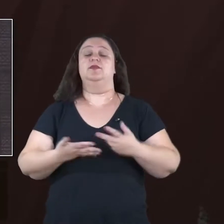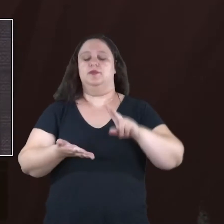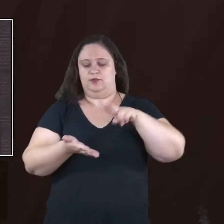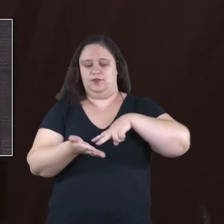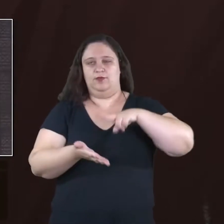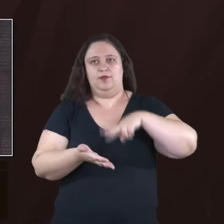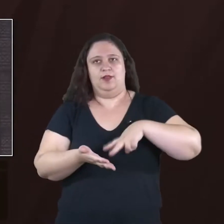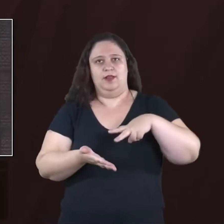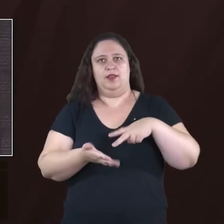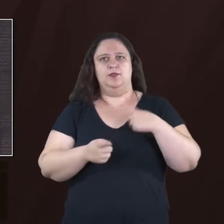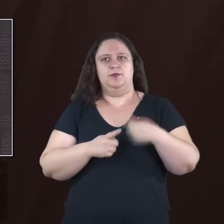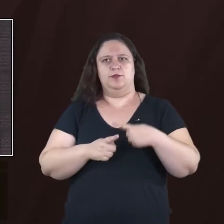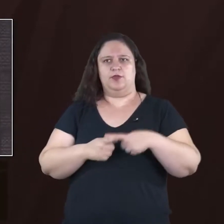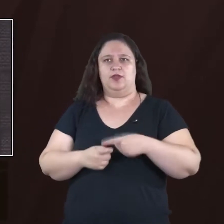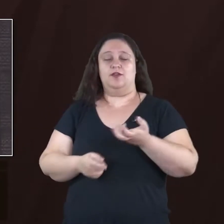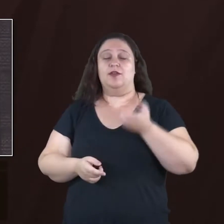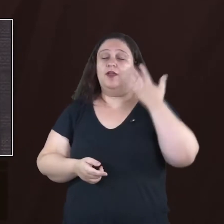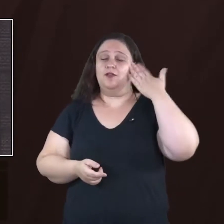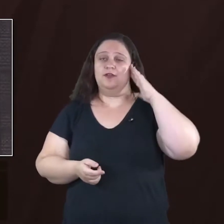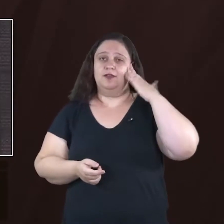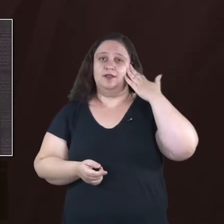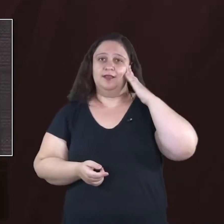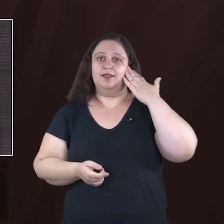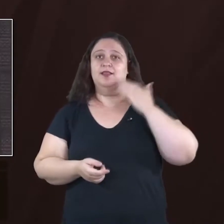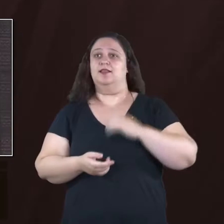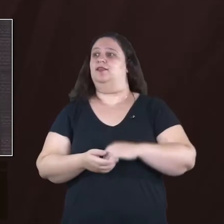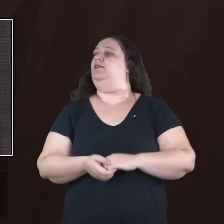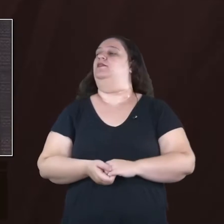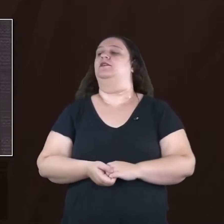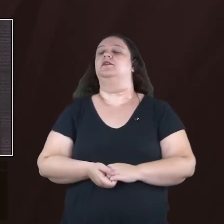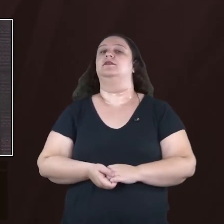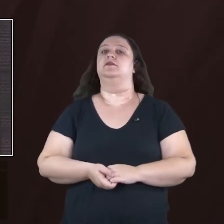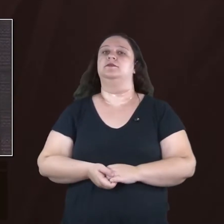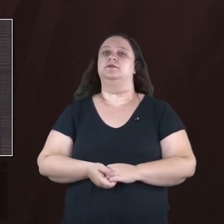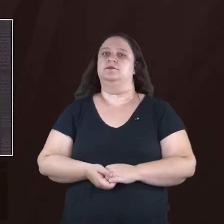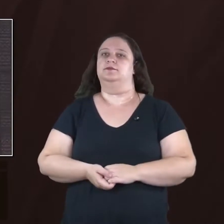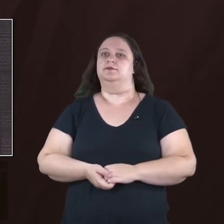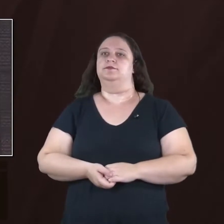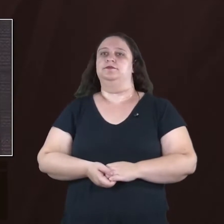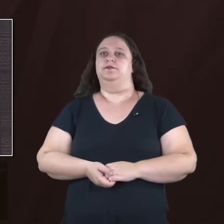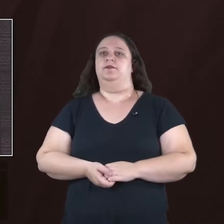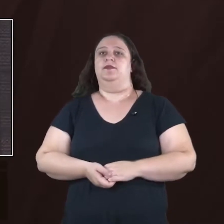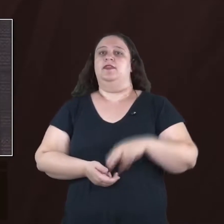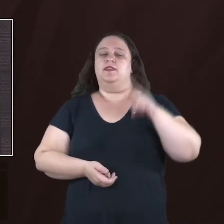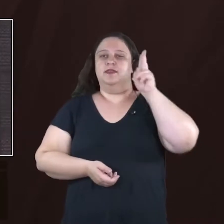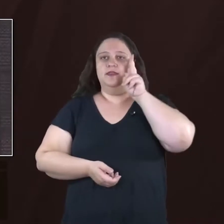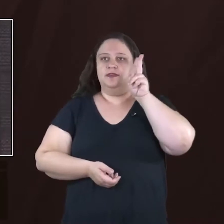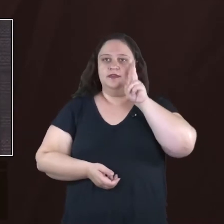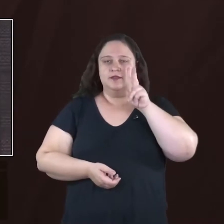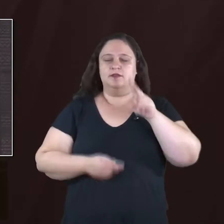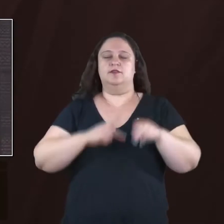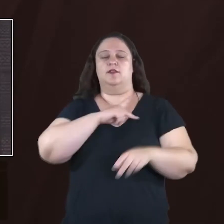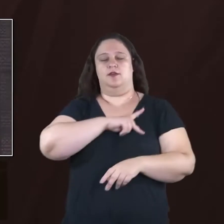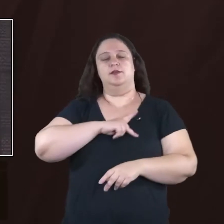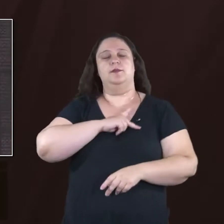você entender um pouco, né, a história de